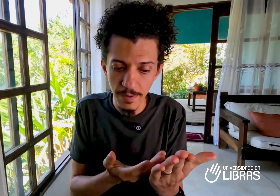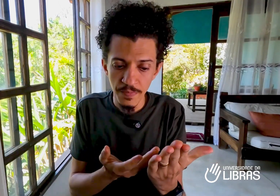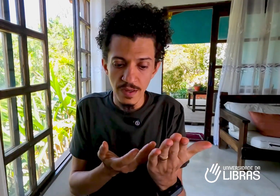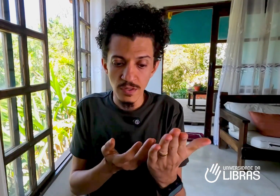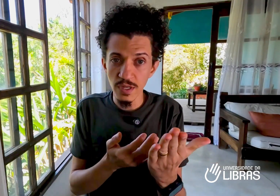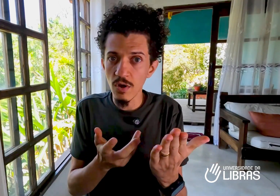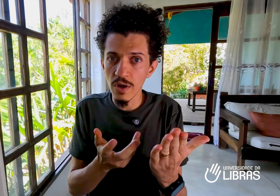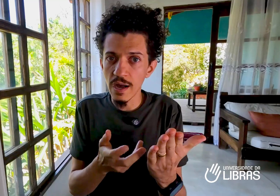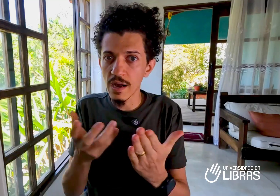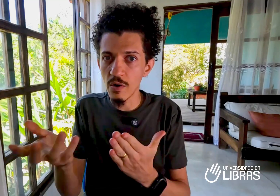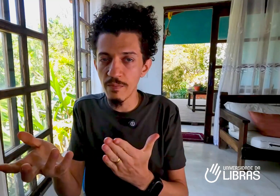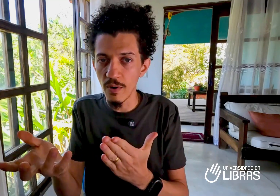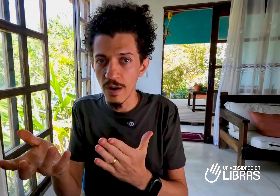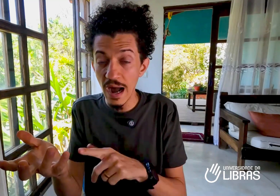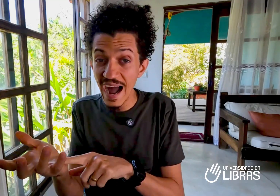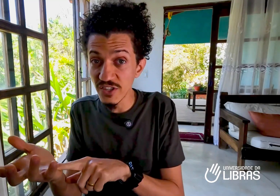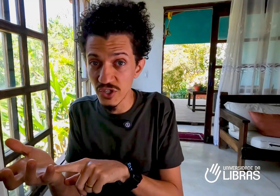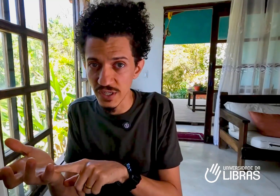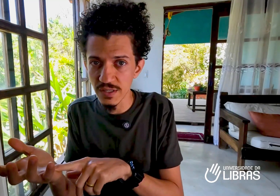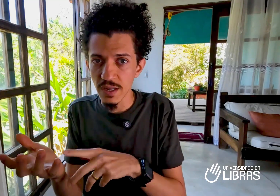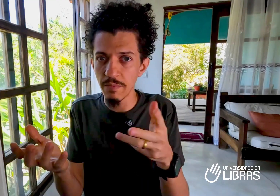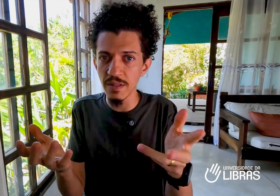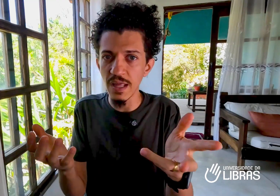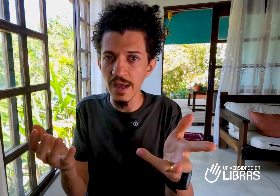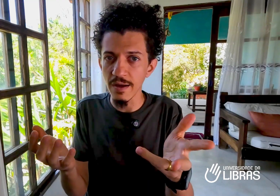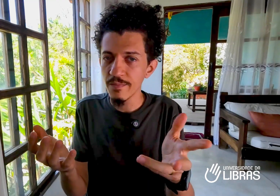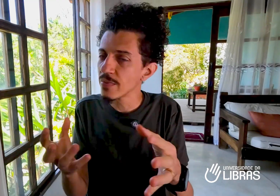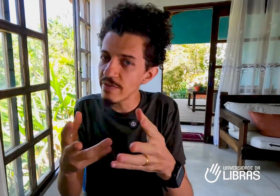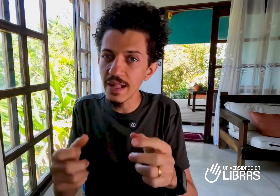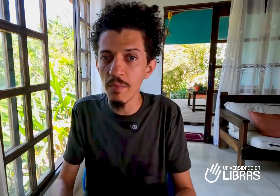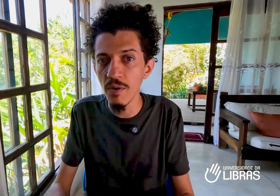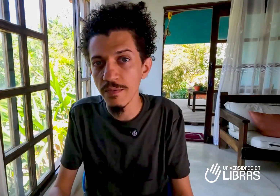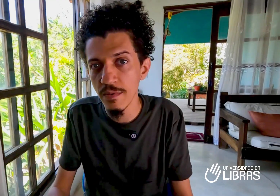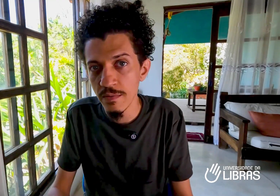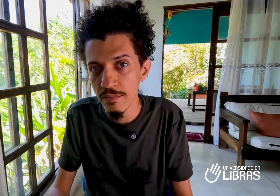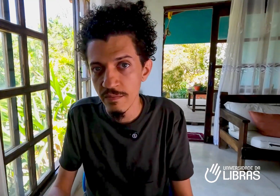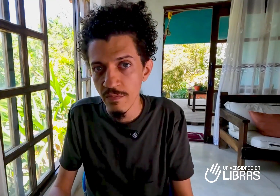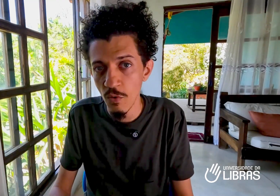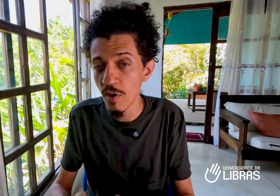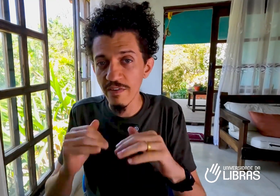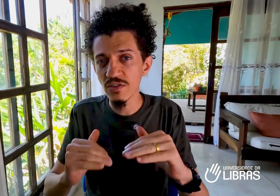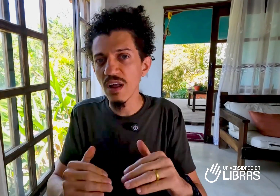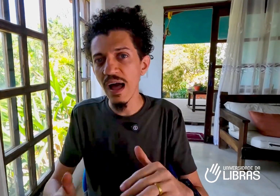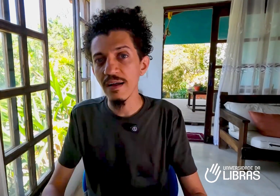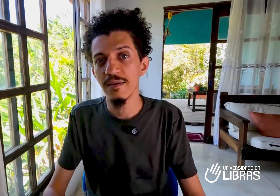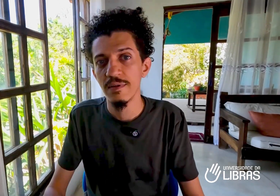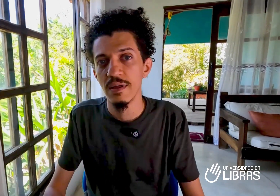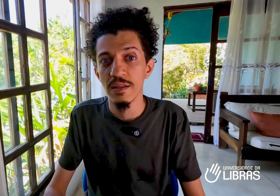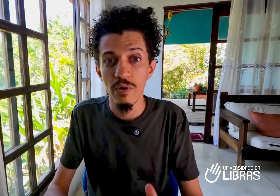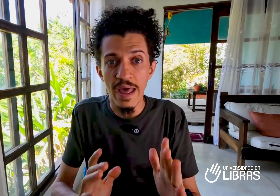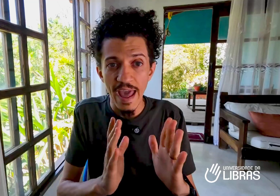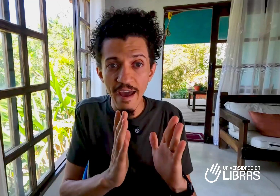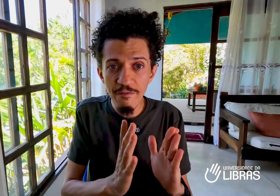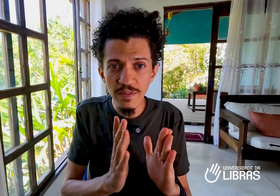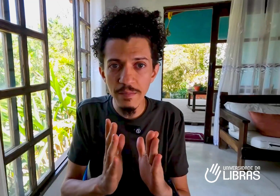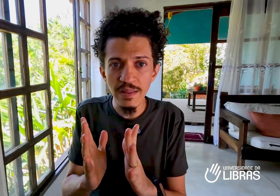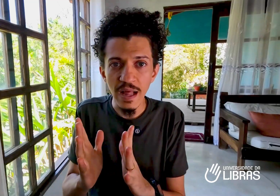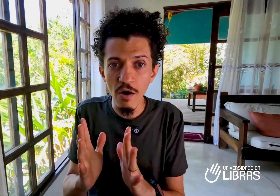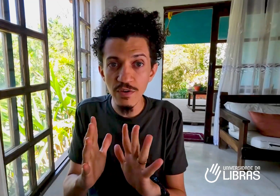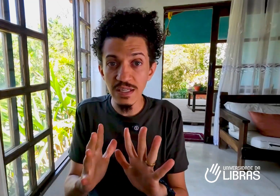se você colocar cacau em pó antes da manteiga, não vai dar bom. O bolo vai solar. Então, é fundamental você ter